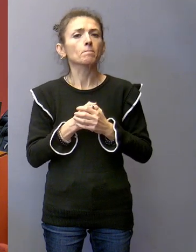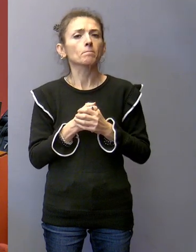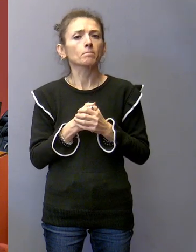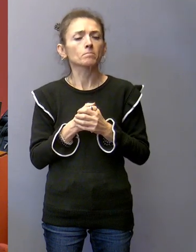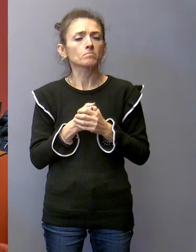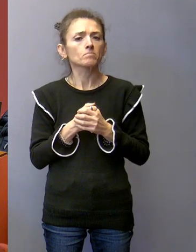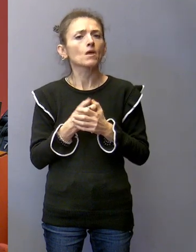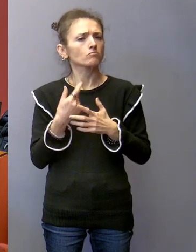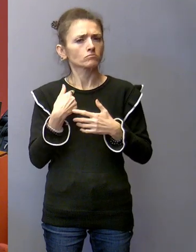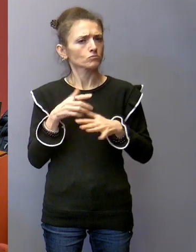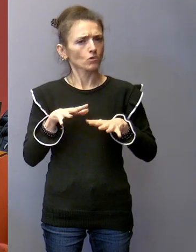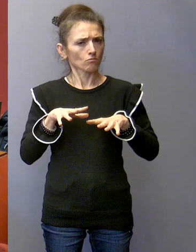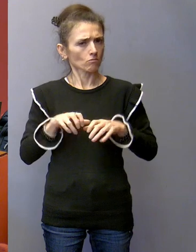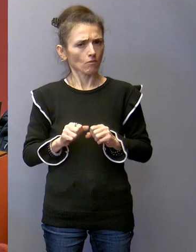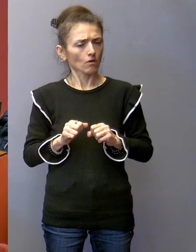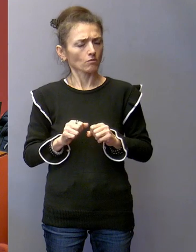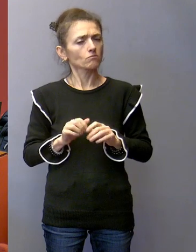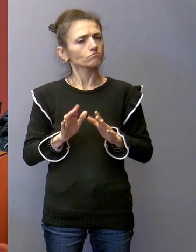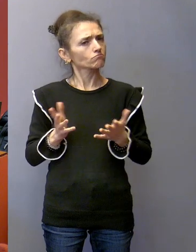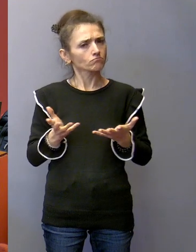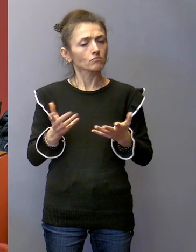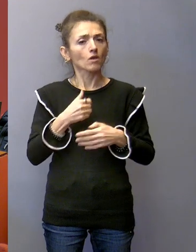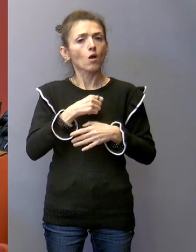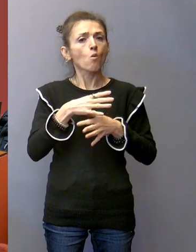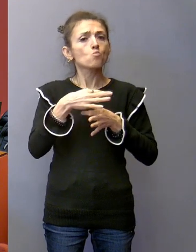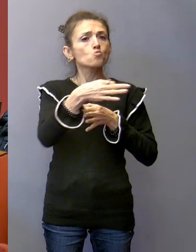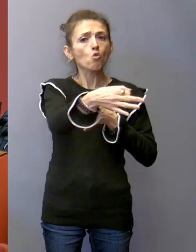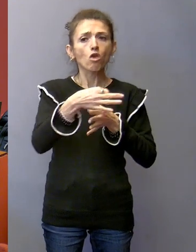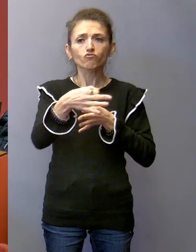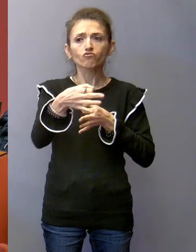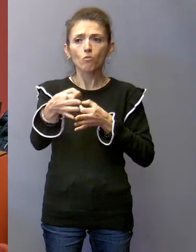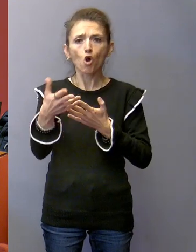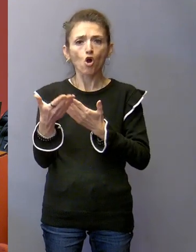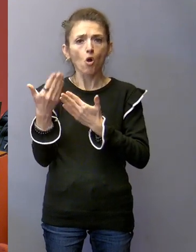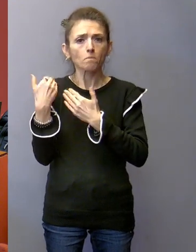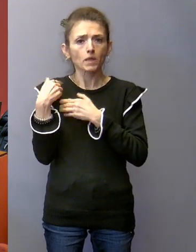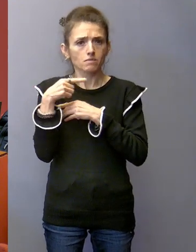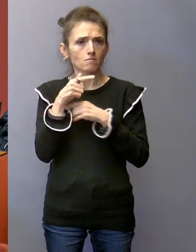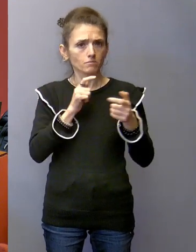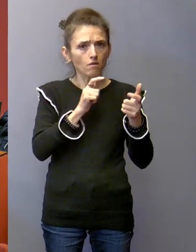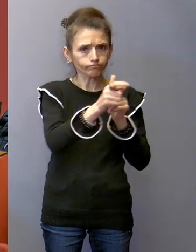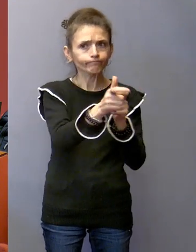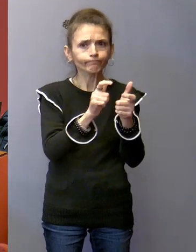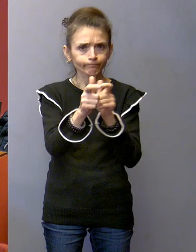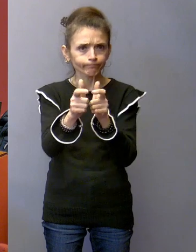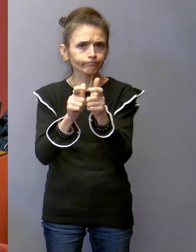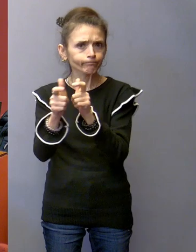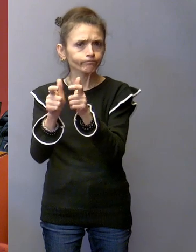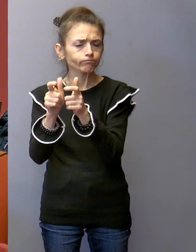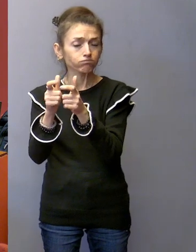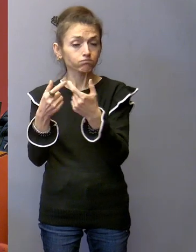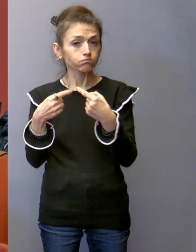esitazione alcuna all'impegno quella che è l'interlocuzione col Municipio competente e questo Diciamo che è un